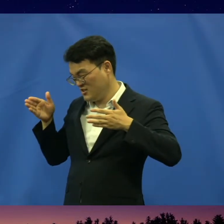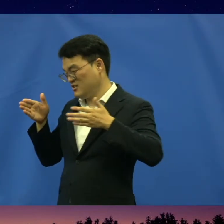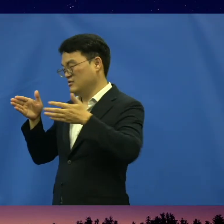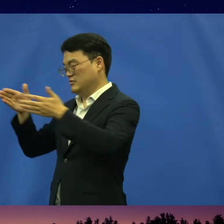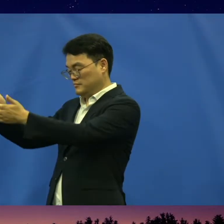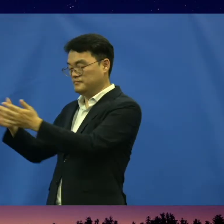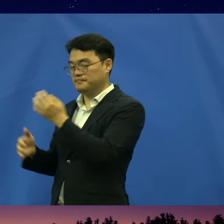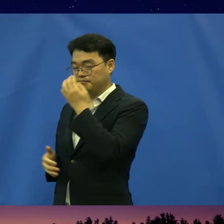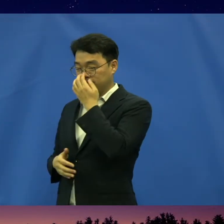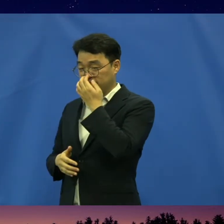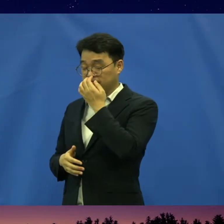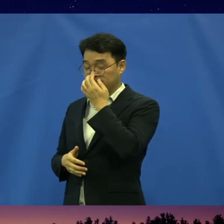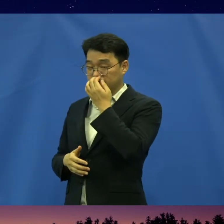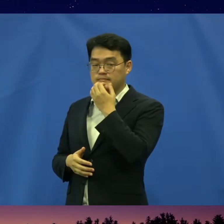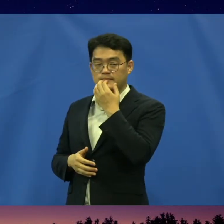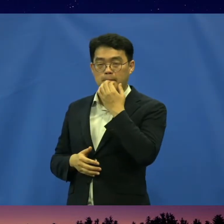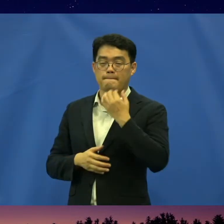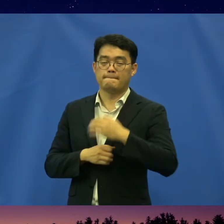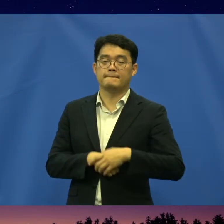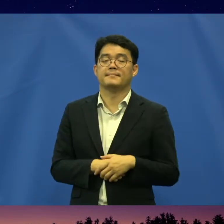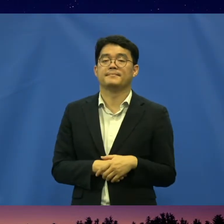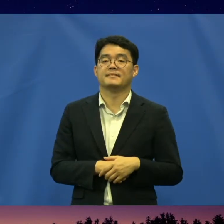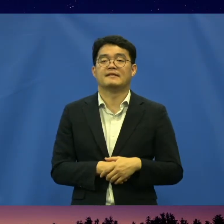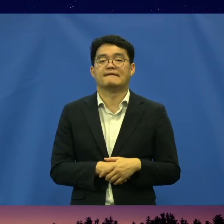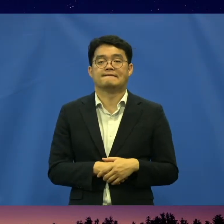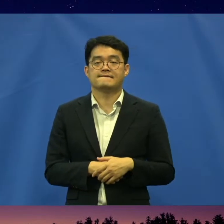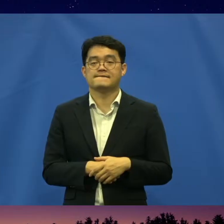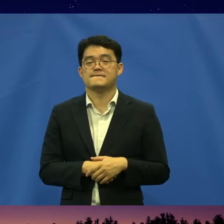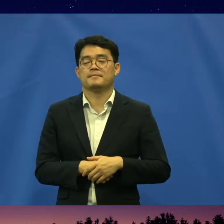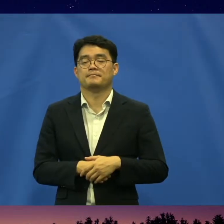트루를 해야 돼요.